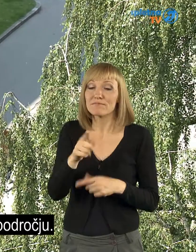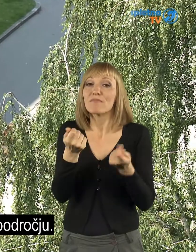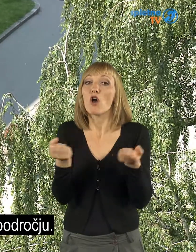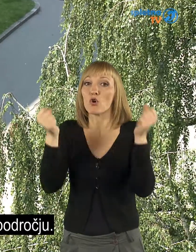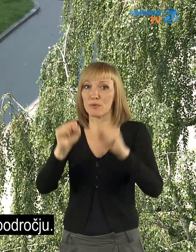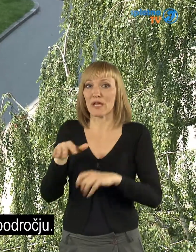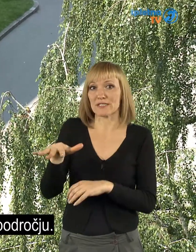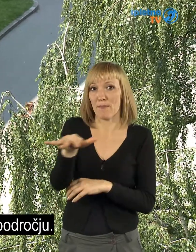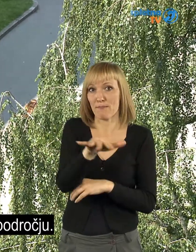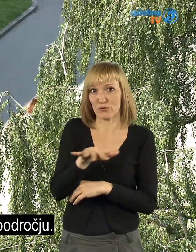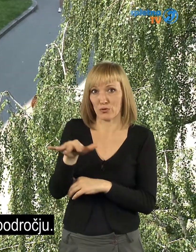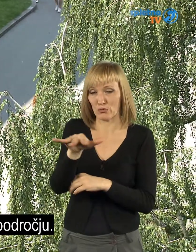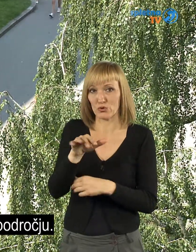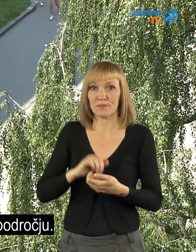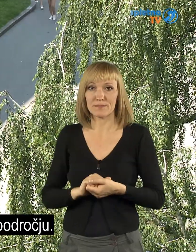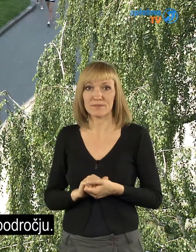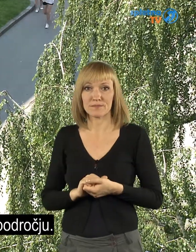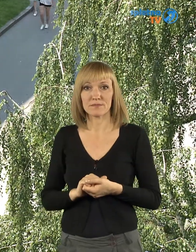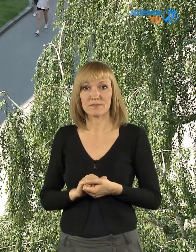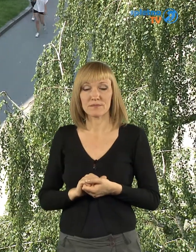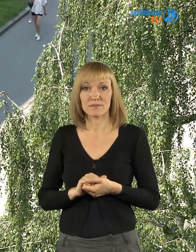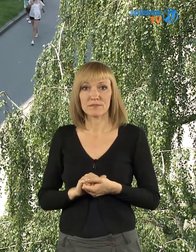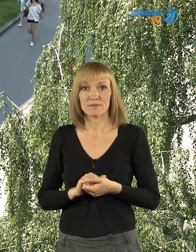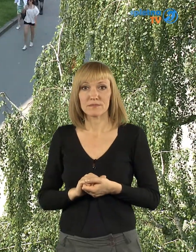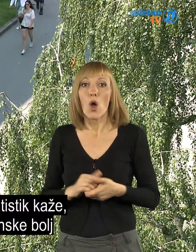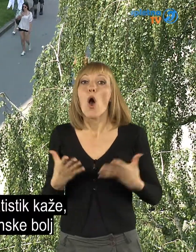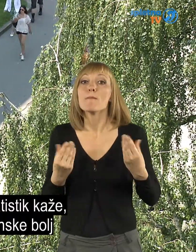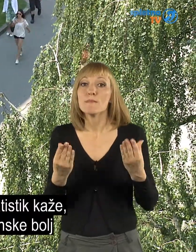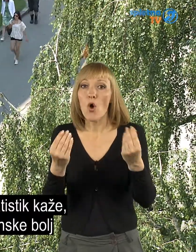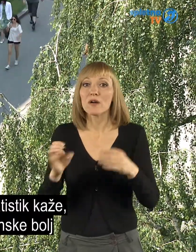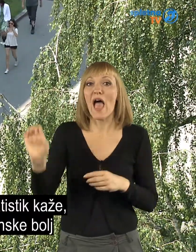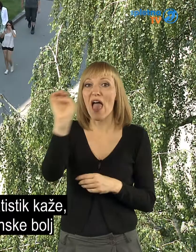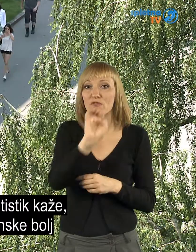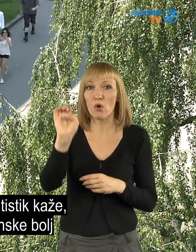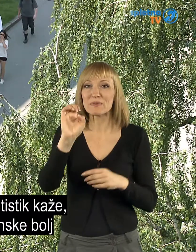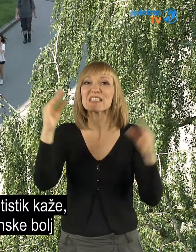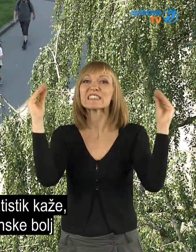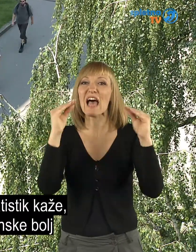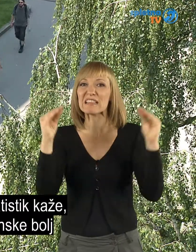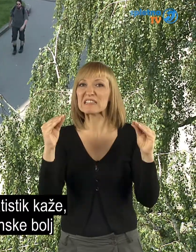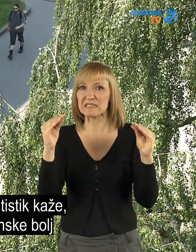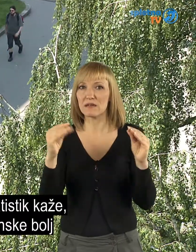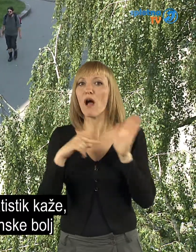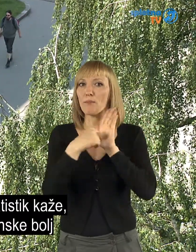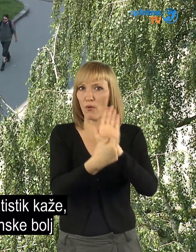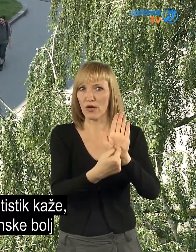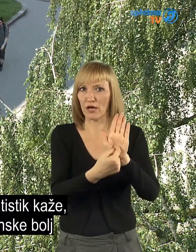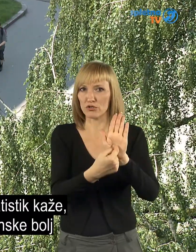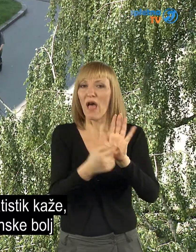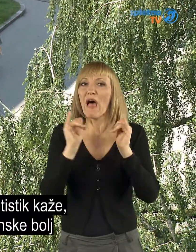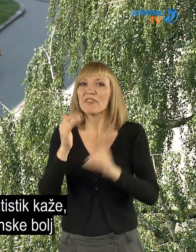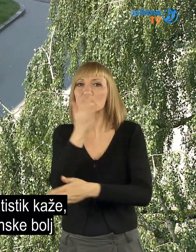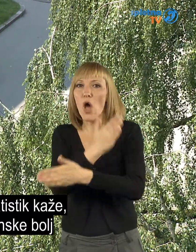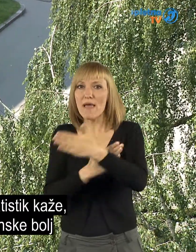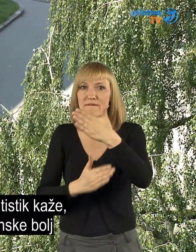and economic side, all the community. Most of the statistic data that we have in